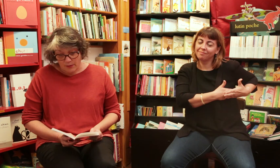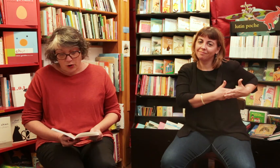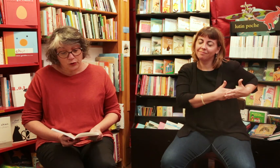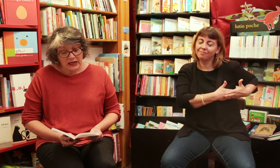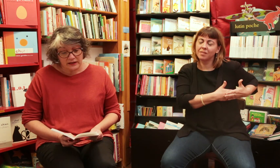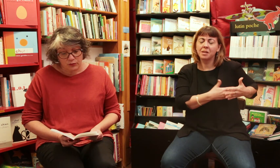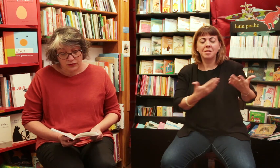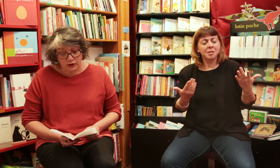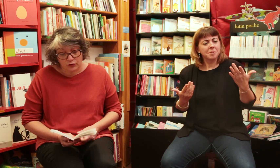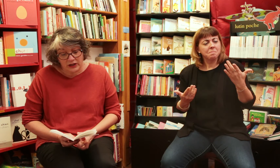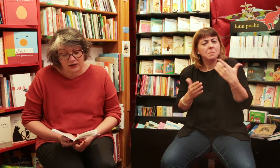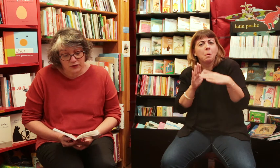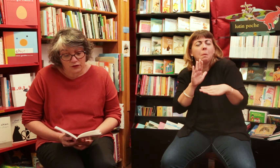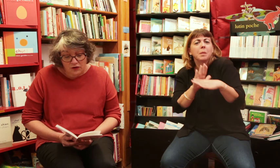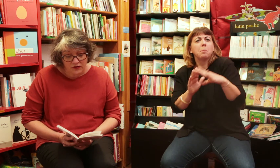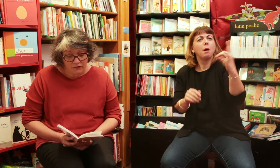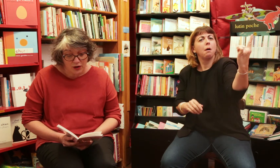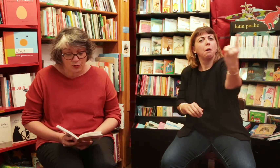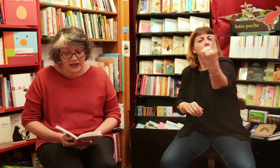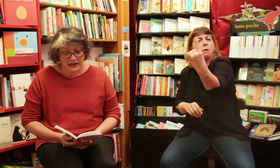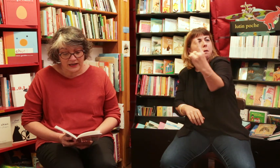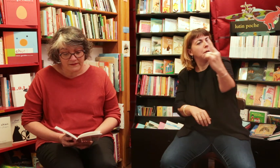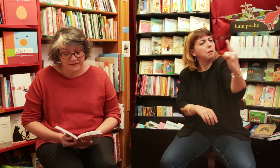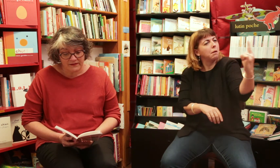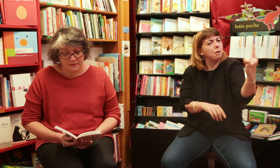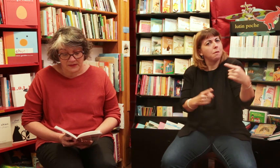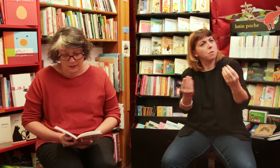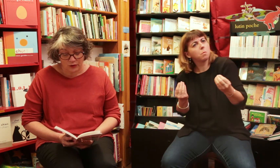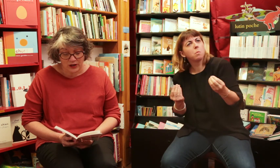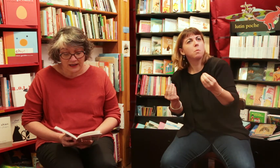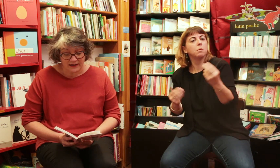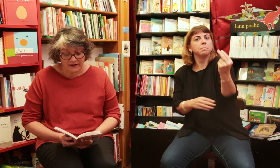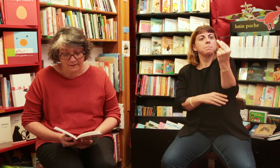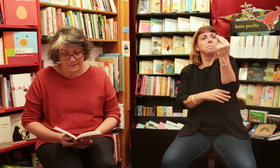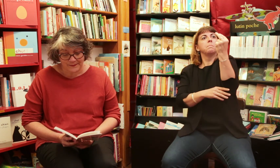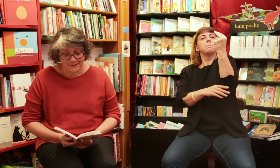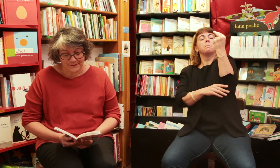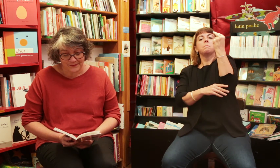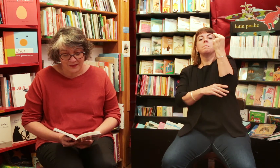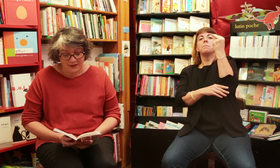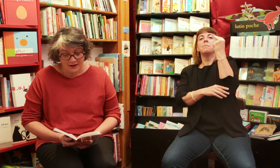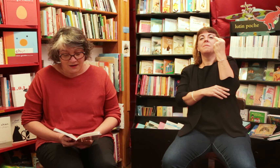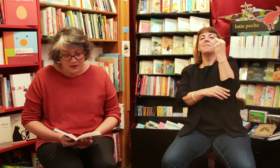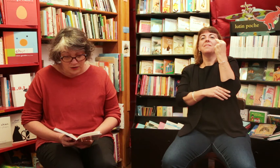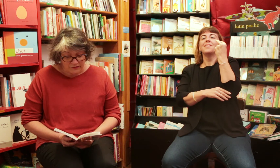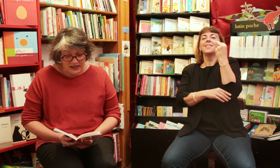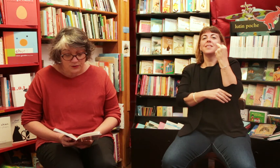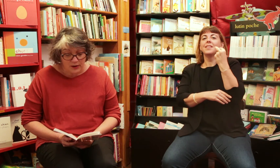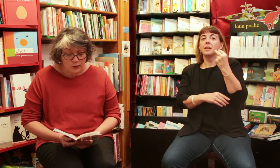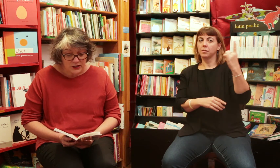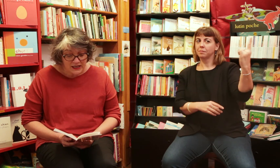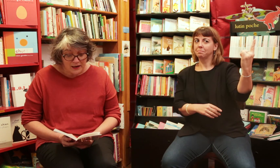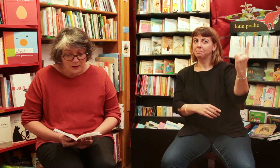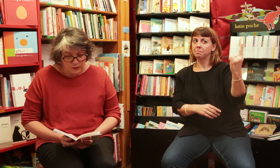J'ai d'abord cru qu'elle déambulait entre les rangs sans savoir où elle allait, mais elle me regardait. Je la voyais